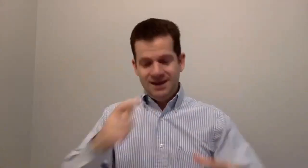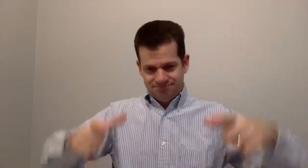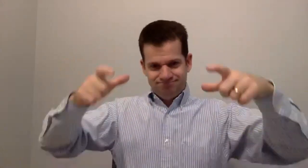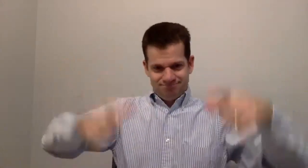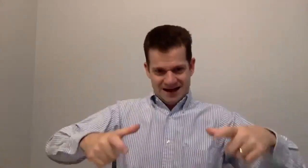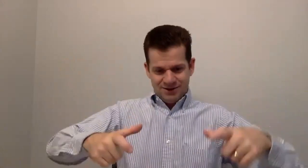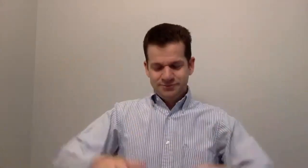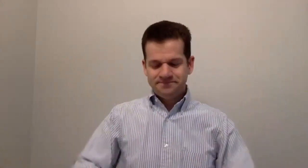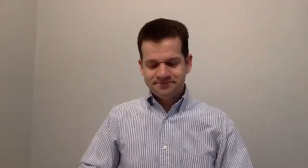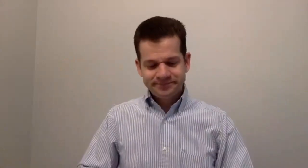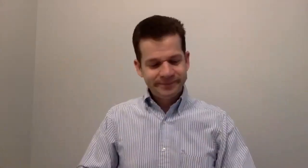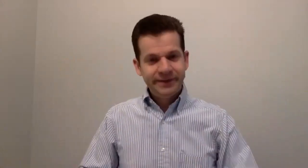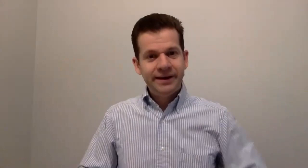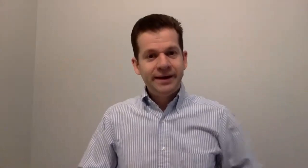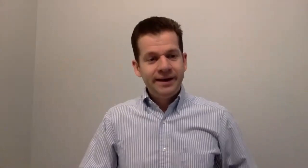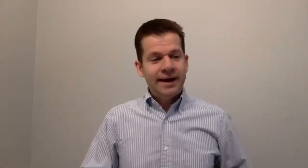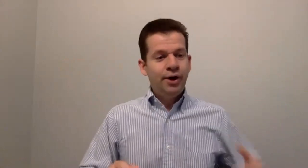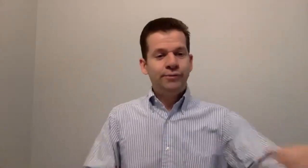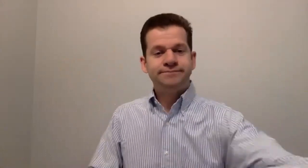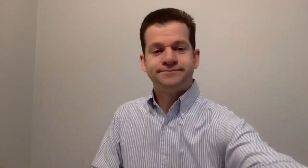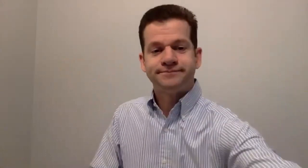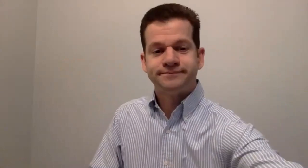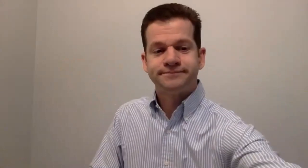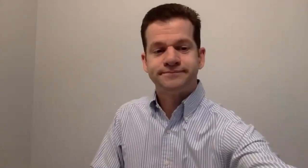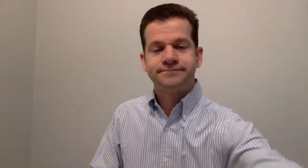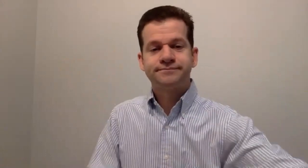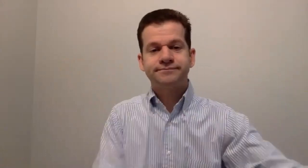comida, prato, e aí eu...